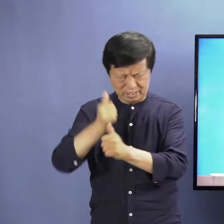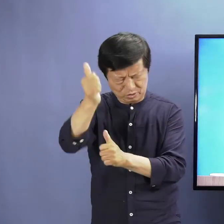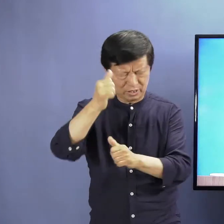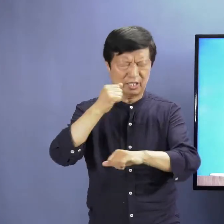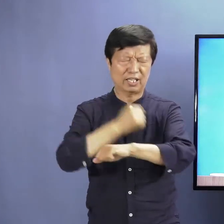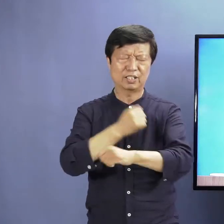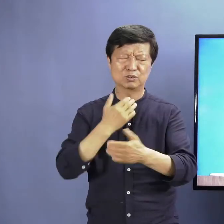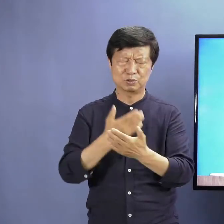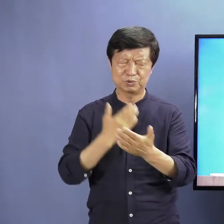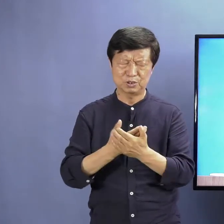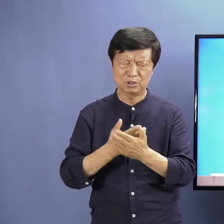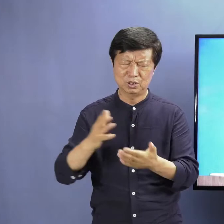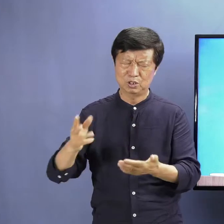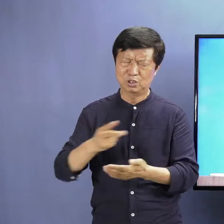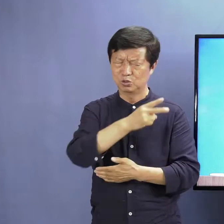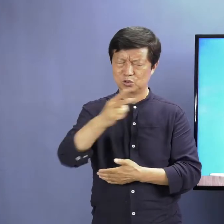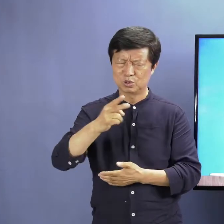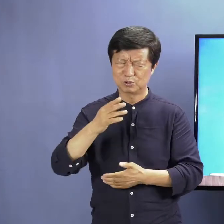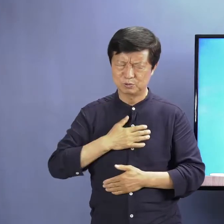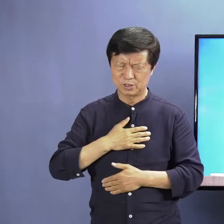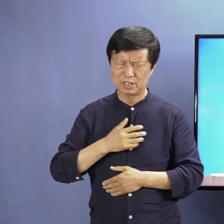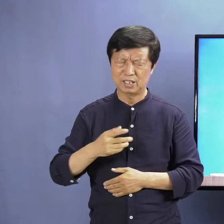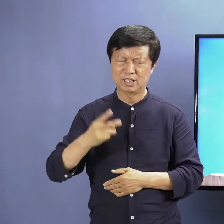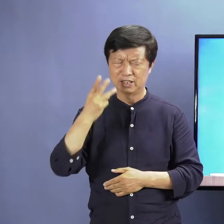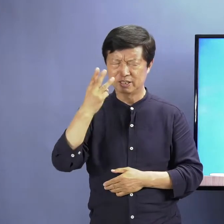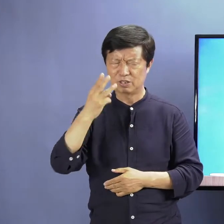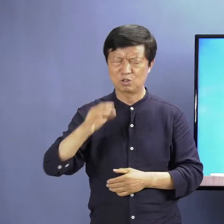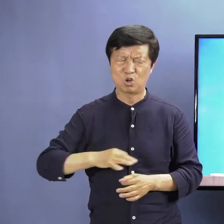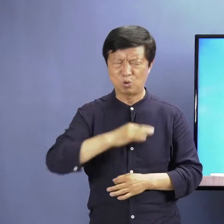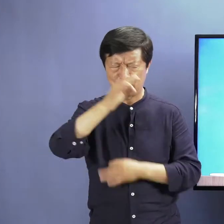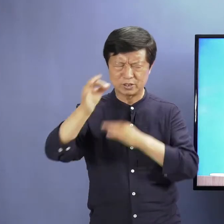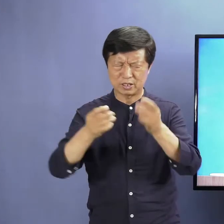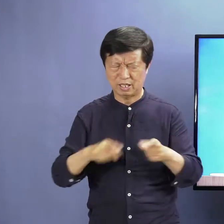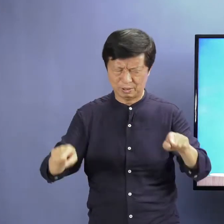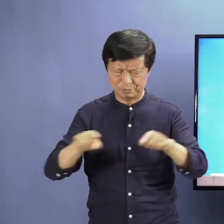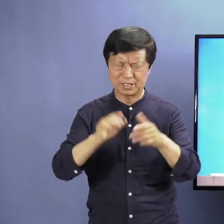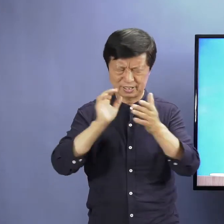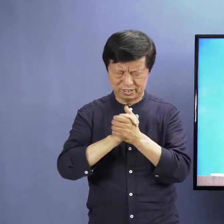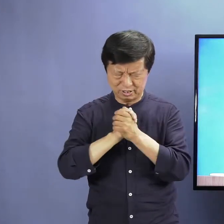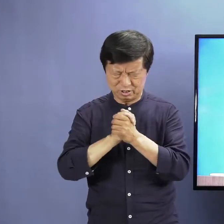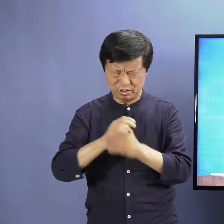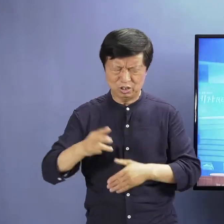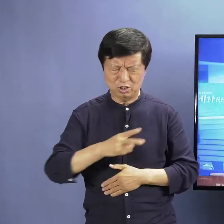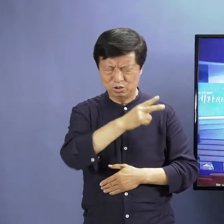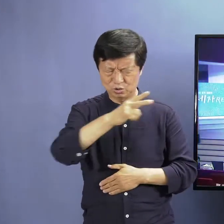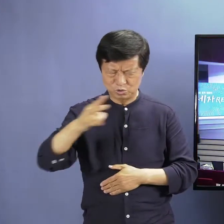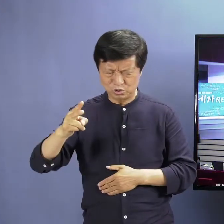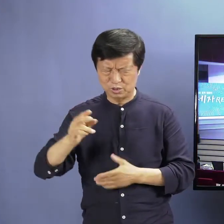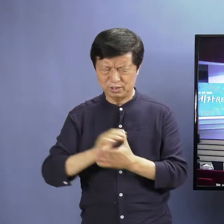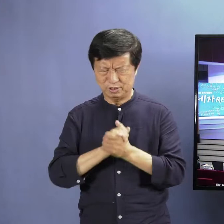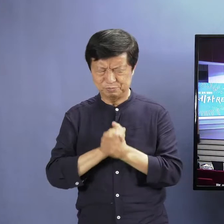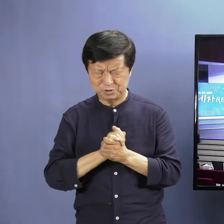시간 주여, 우리 세 번 외치고 함께 간절히 기도하겠습니다. 주여,